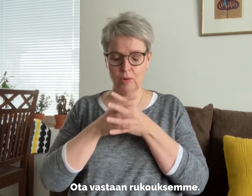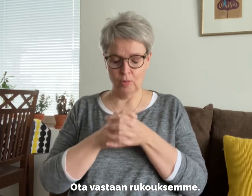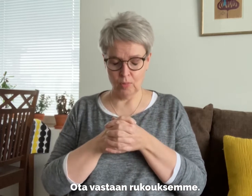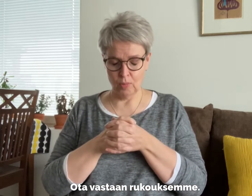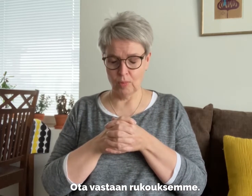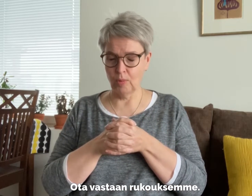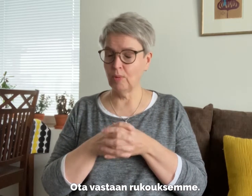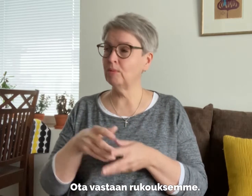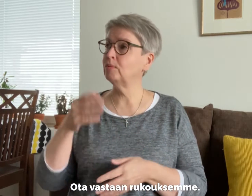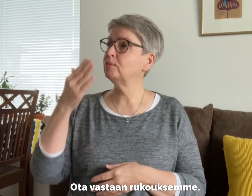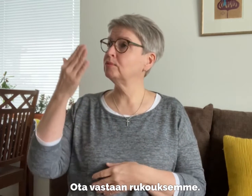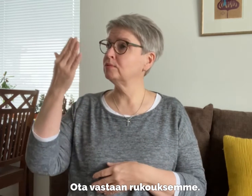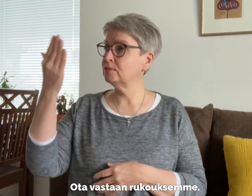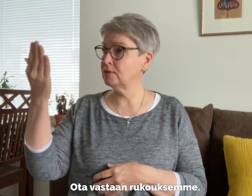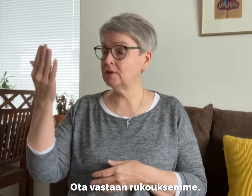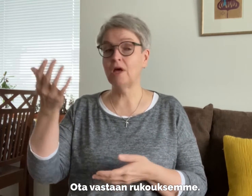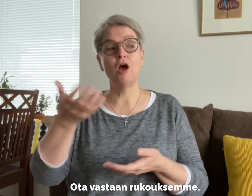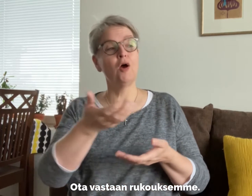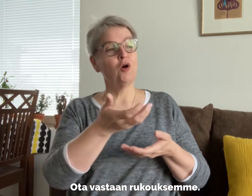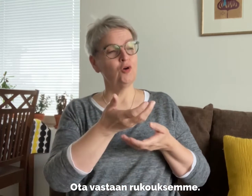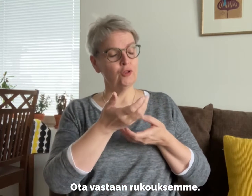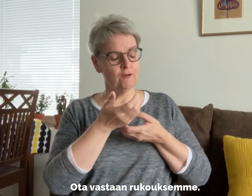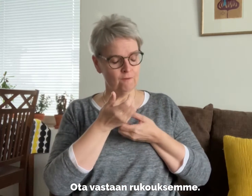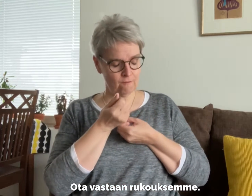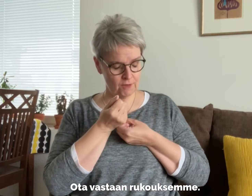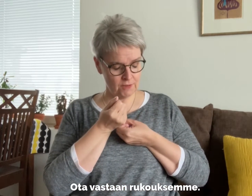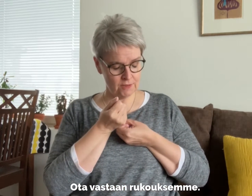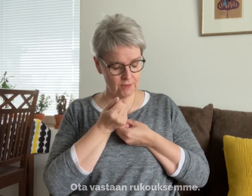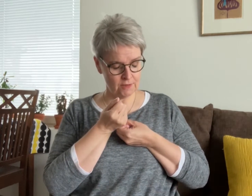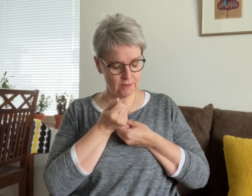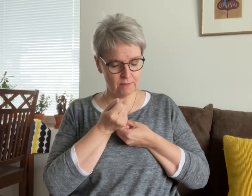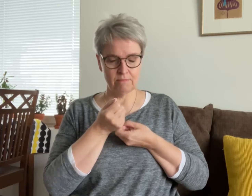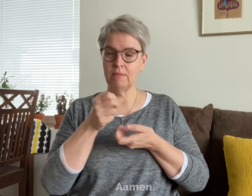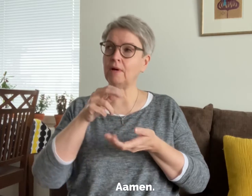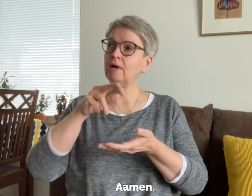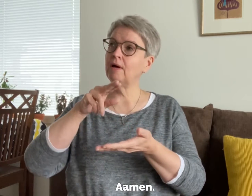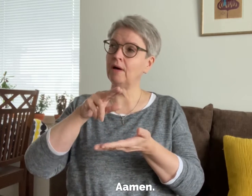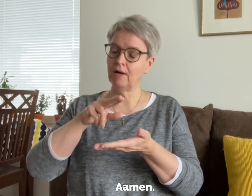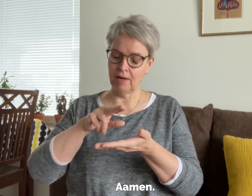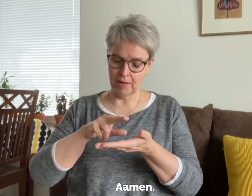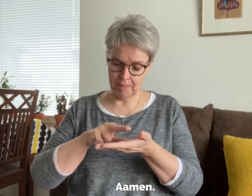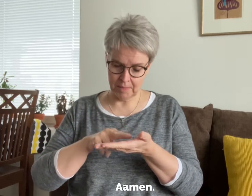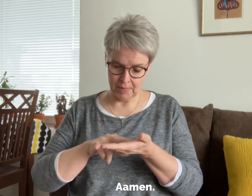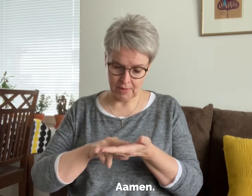Ota vastaan rukouksemme. Aamen.